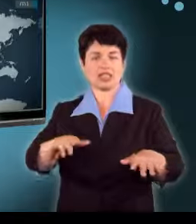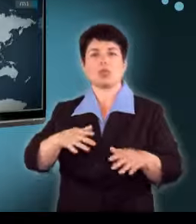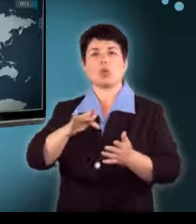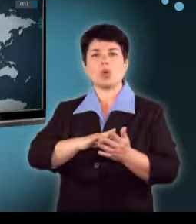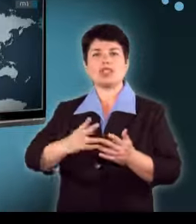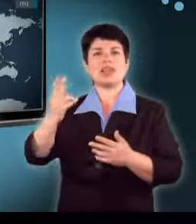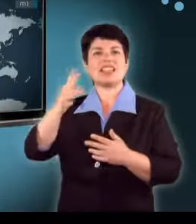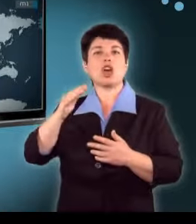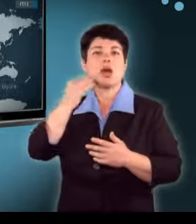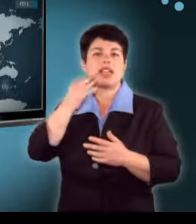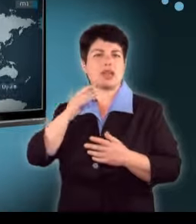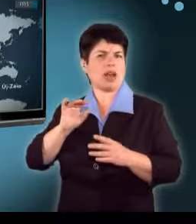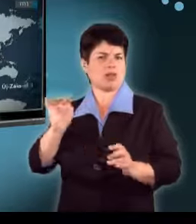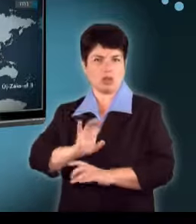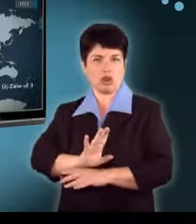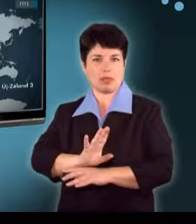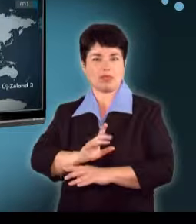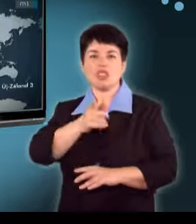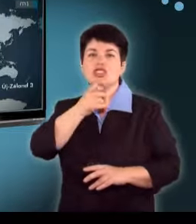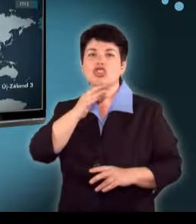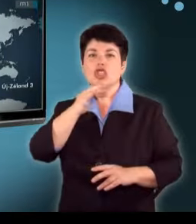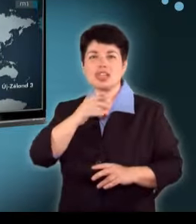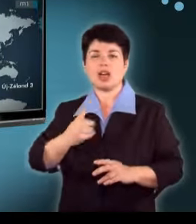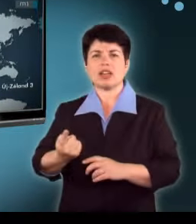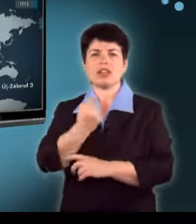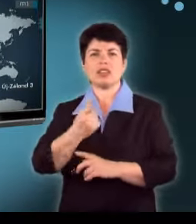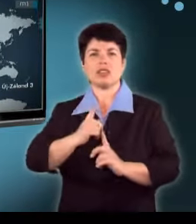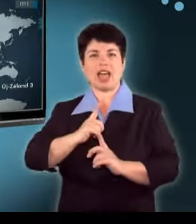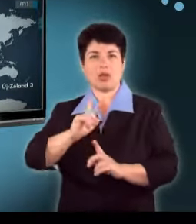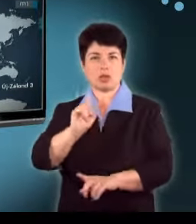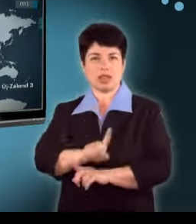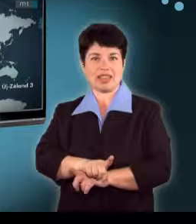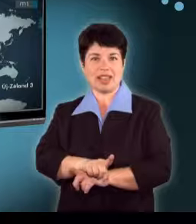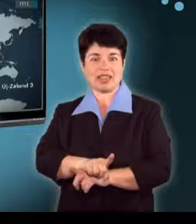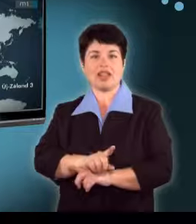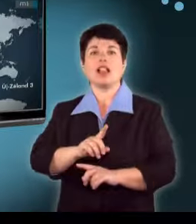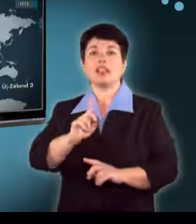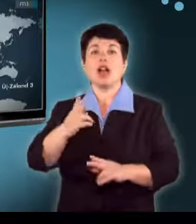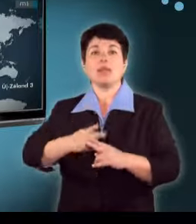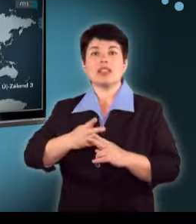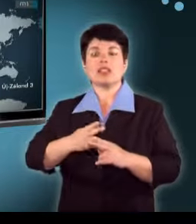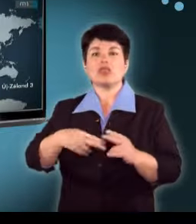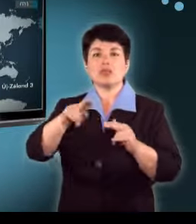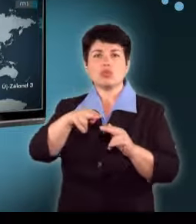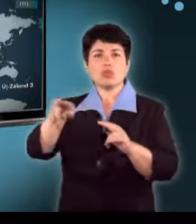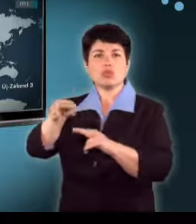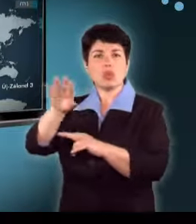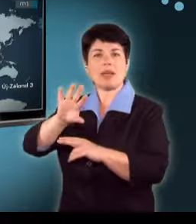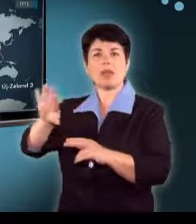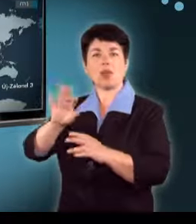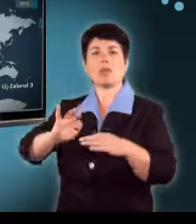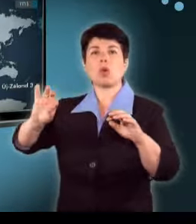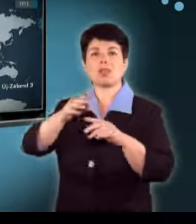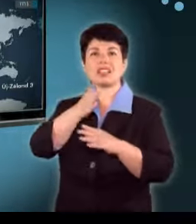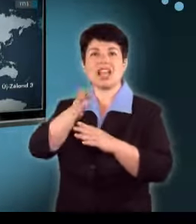Rican rendkívüli állapotot rendeltek el. De a betegség egyre több európai országban is megjelenik, és Izraelben is találtak már